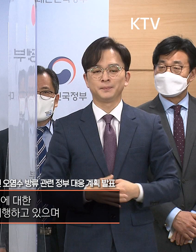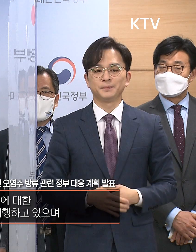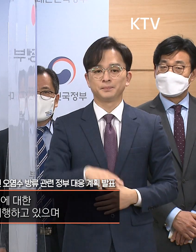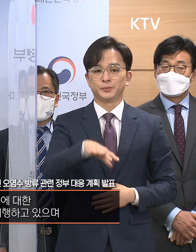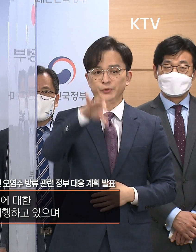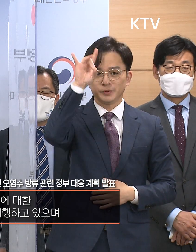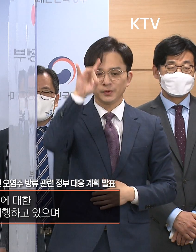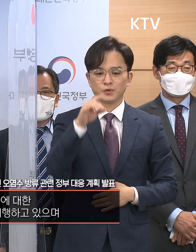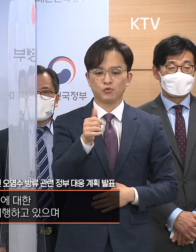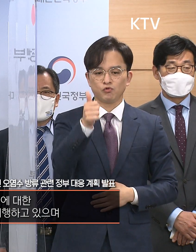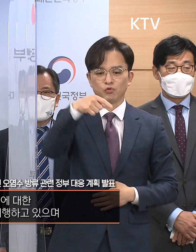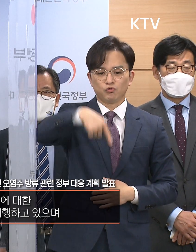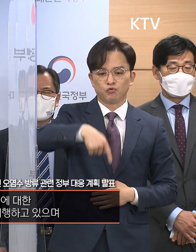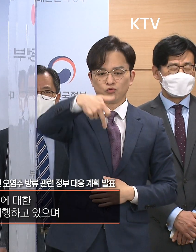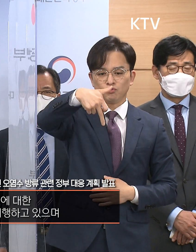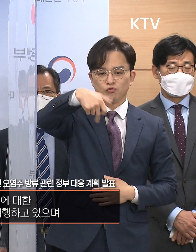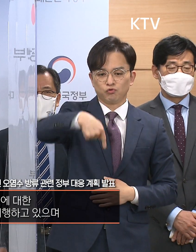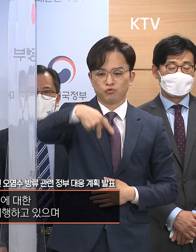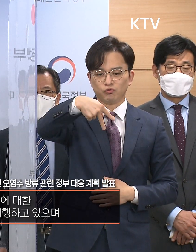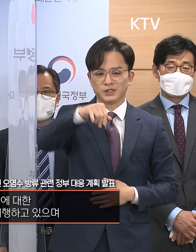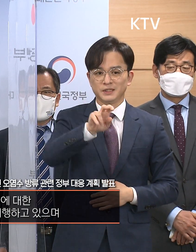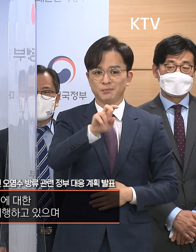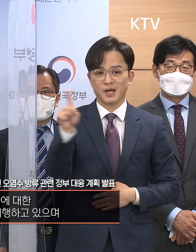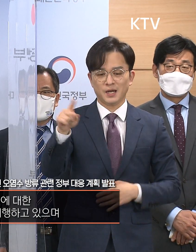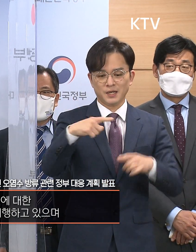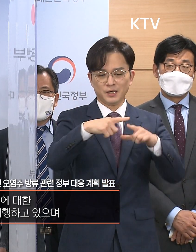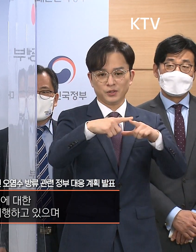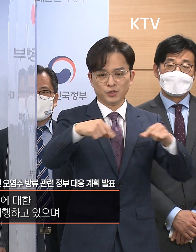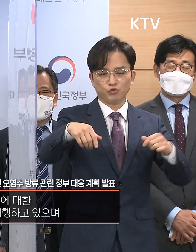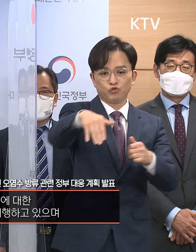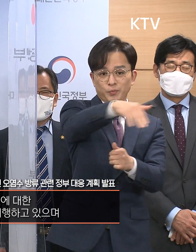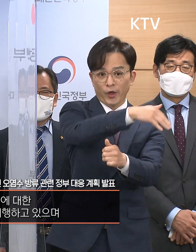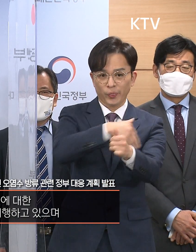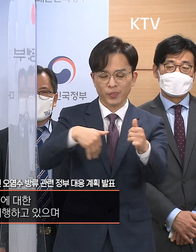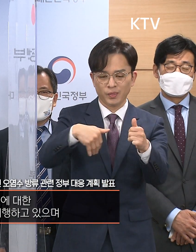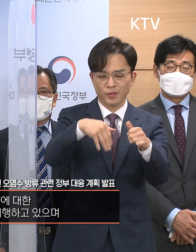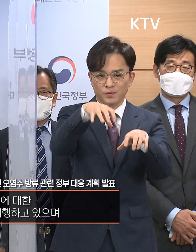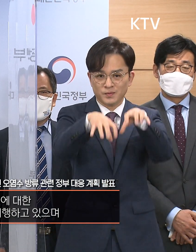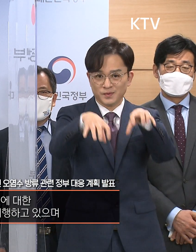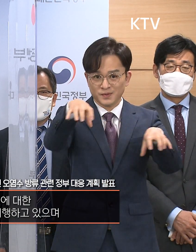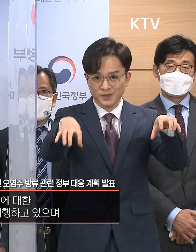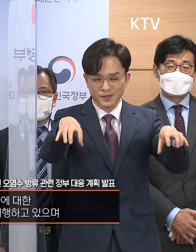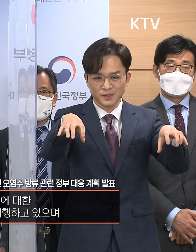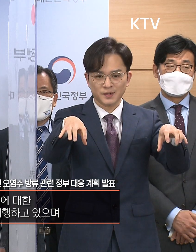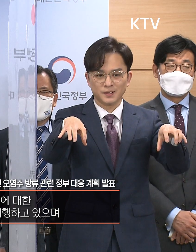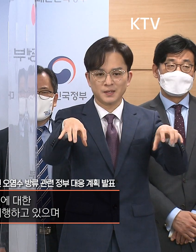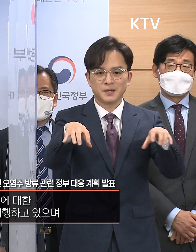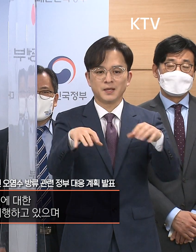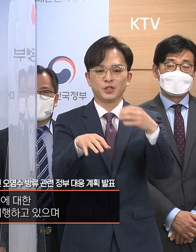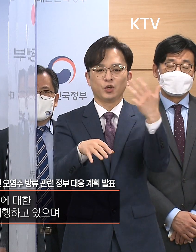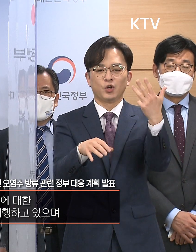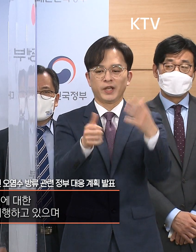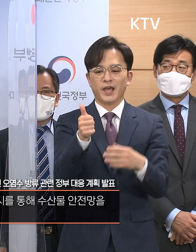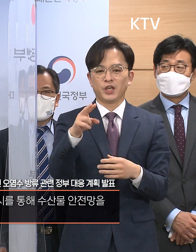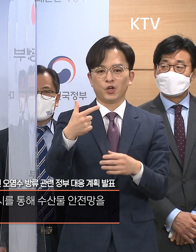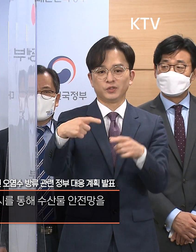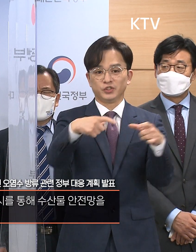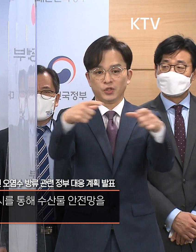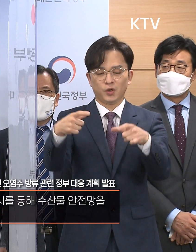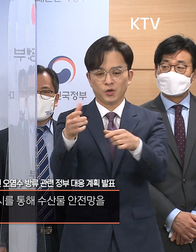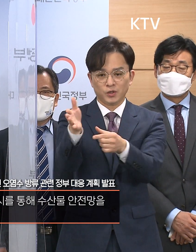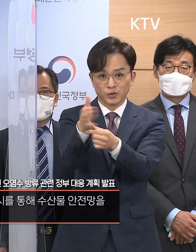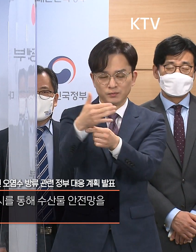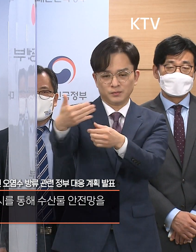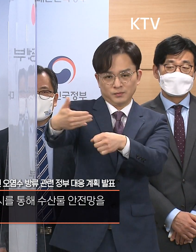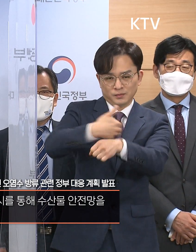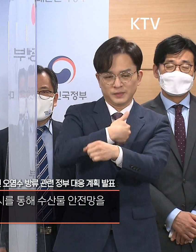먼저 후쿠시마 인근 8개 현에 대한 수산물 수입 금지 조치를 시행하고 있으며 수입